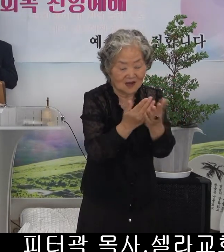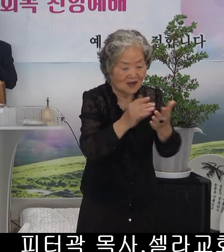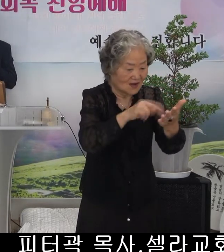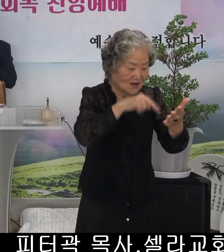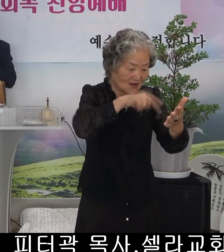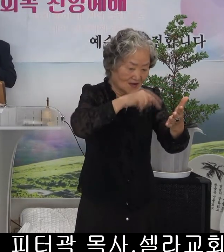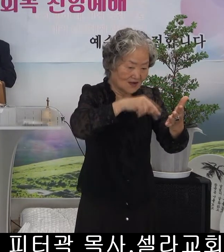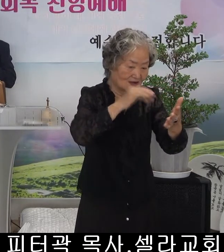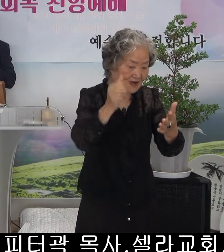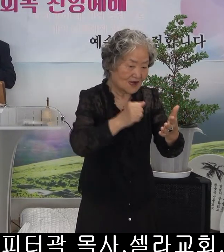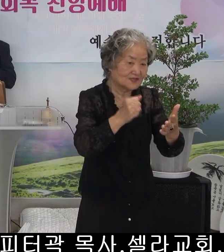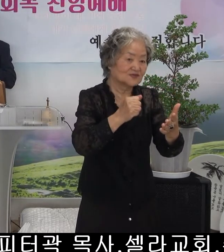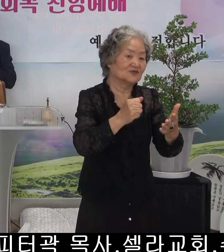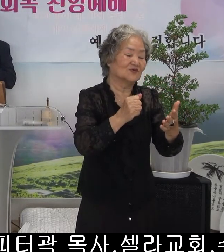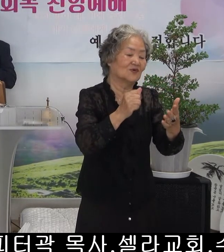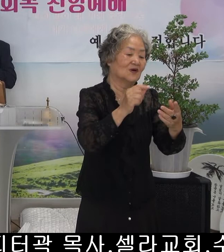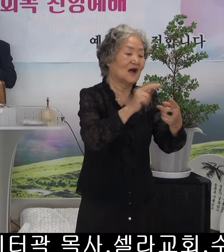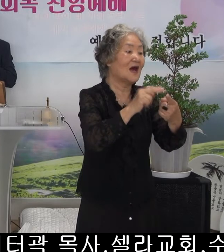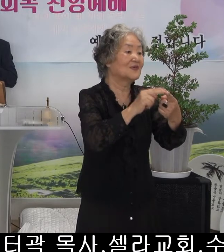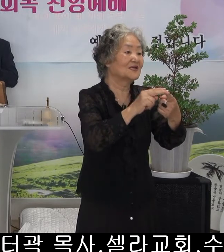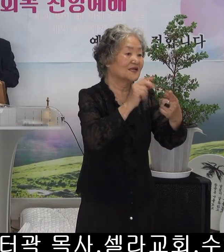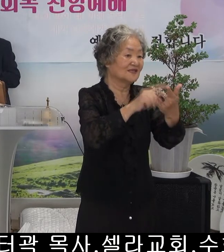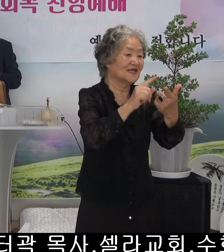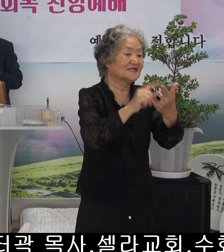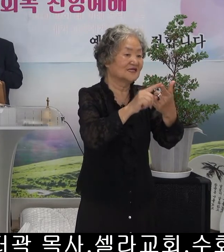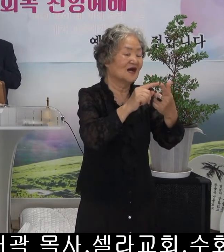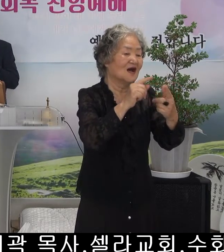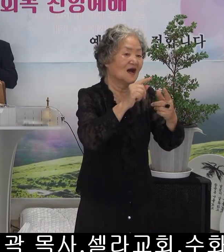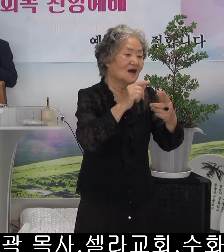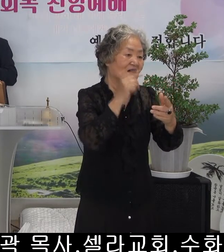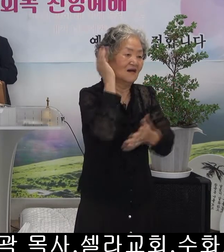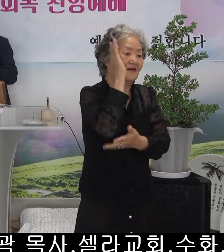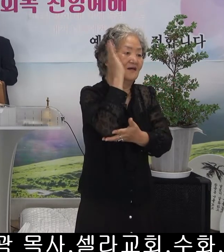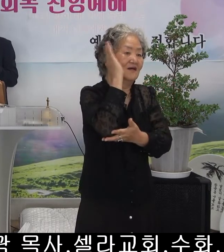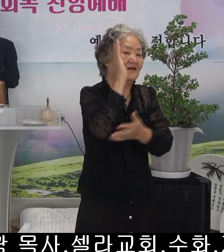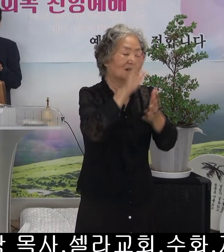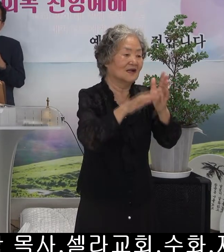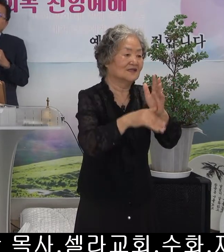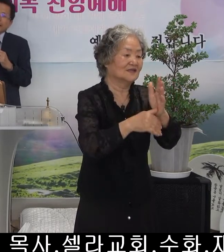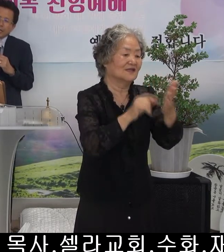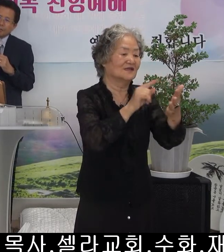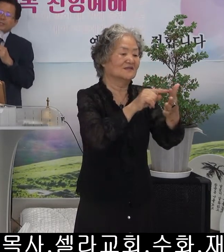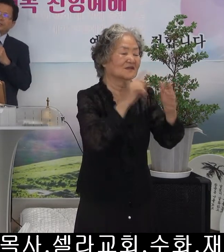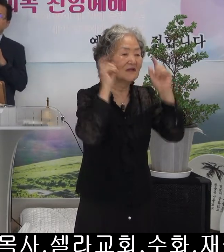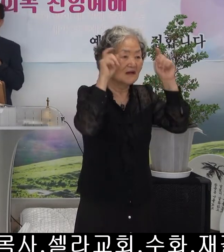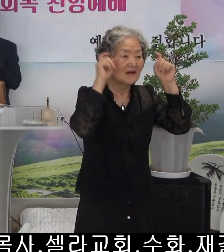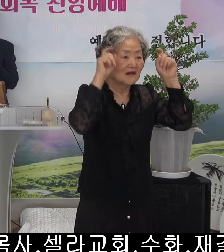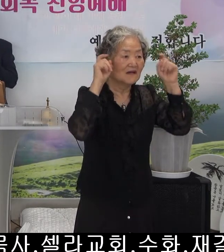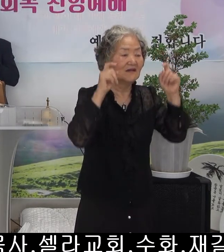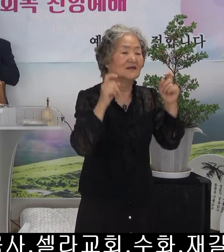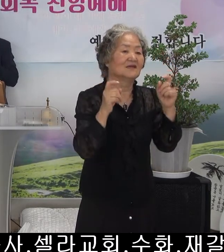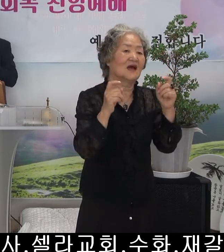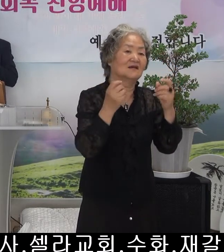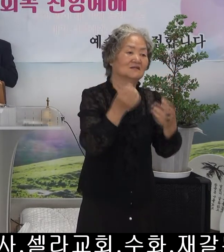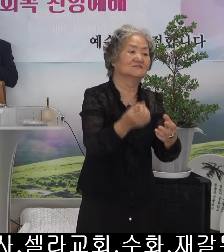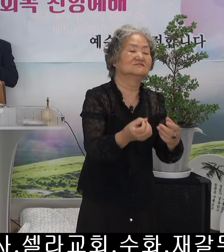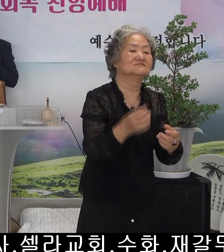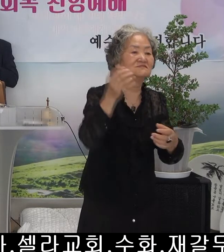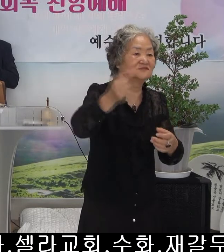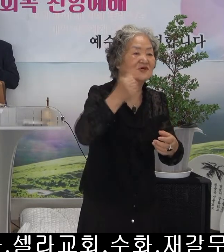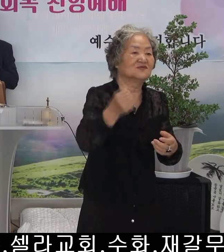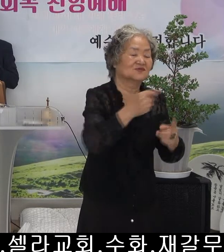아벨에 대한 설교를 하실 때 양의 제사, 피의 제사를 드렸기 때문에 하나님 받으셨다라고